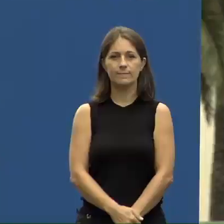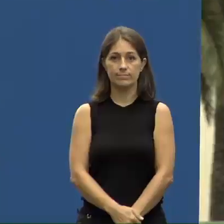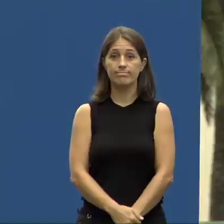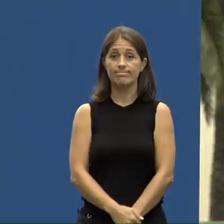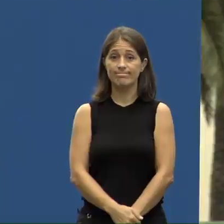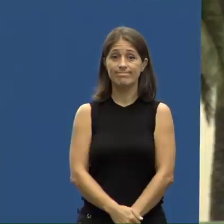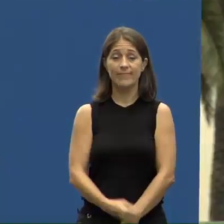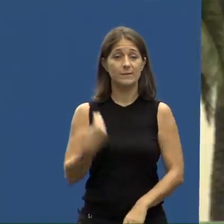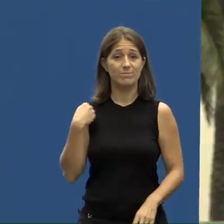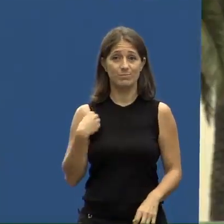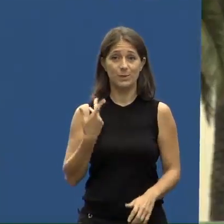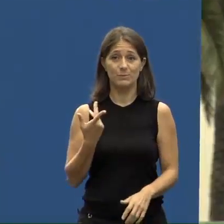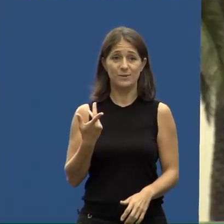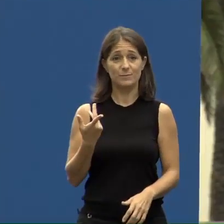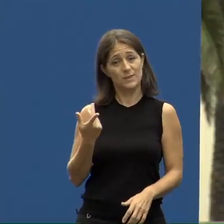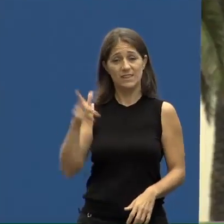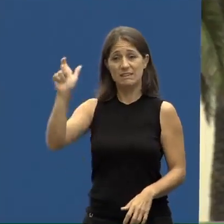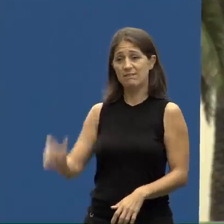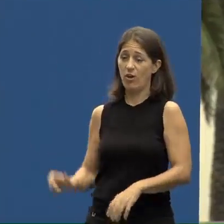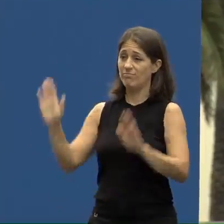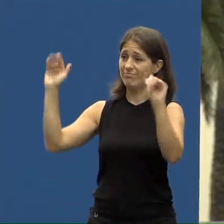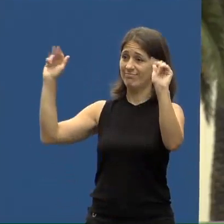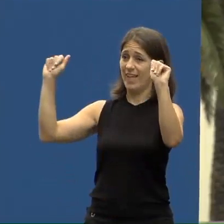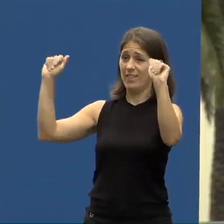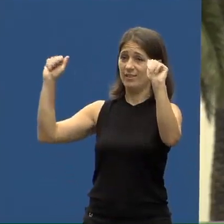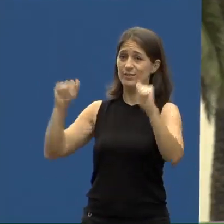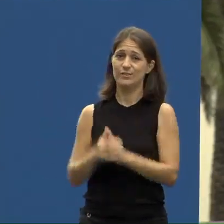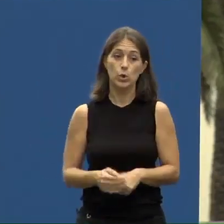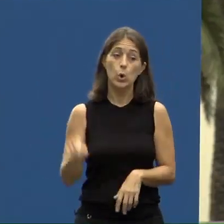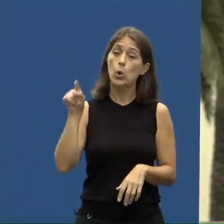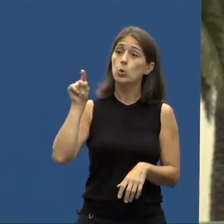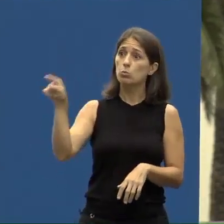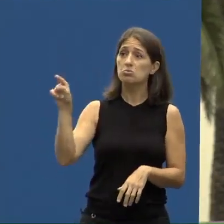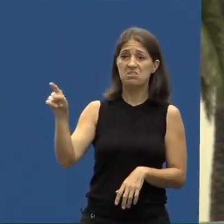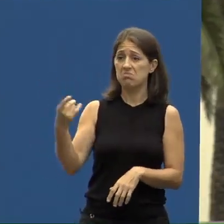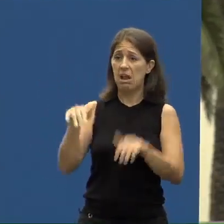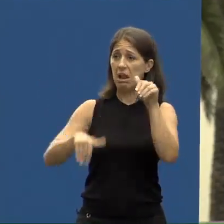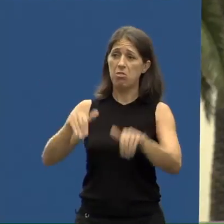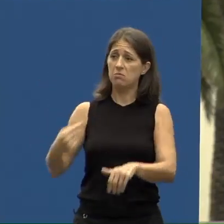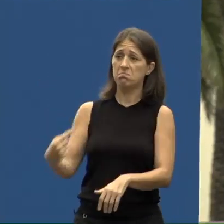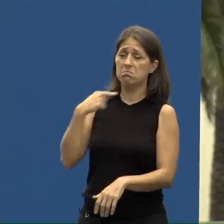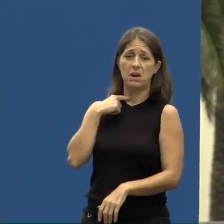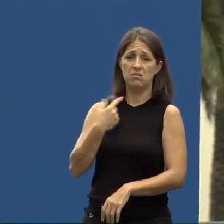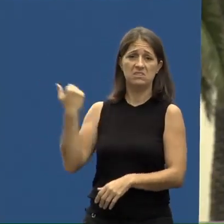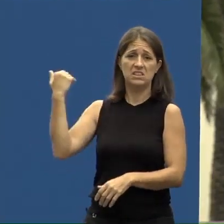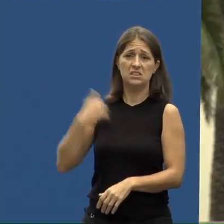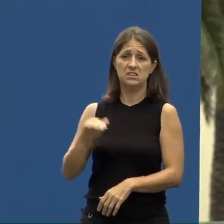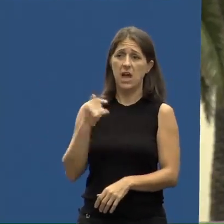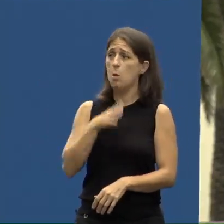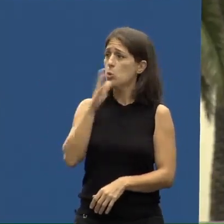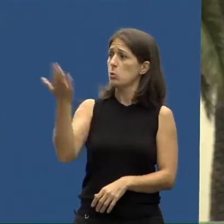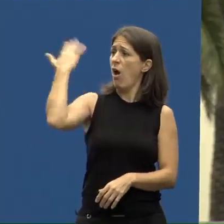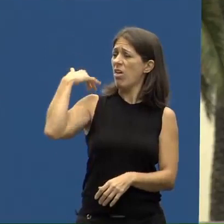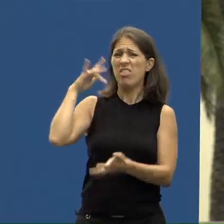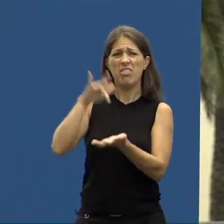Así que, vai, señor Feijóo. Adeus, señor Feijóo. Vostede xa perdeu as eleccións. Perdeu as eleccións o día que